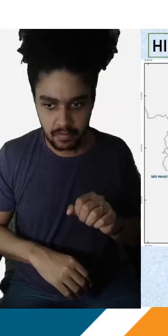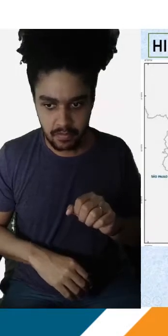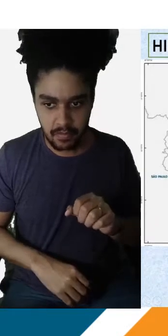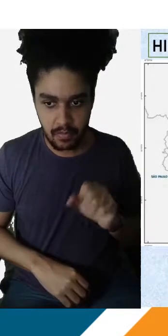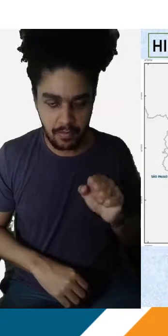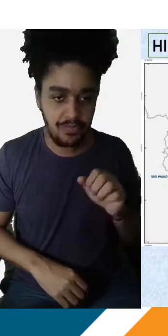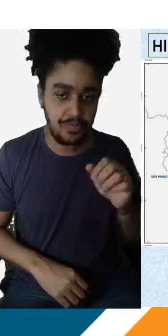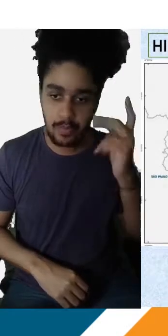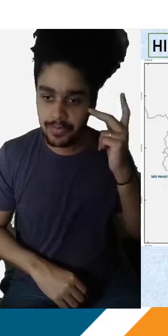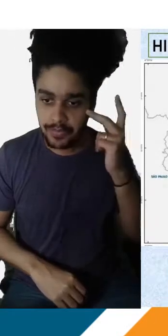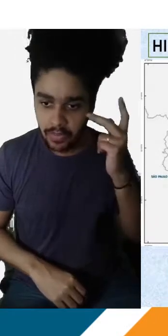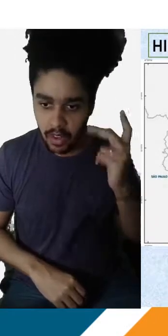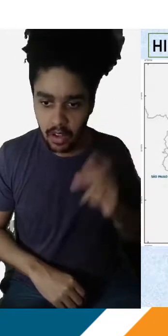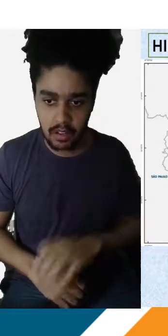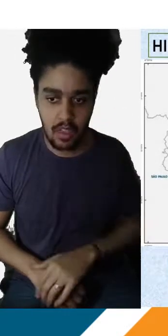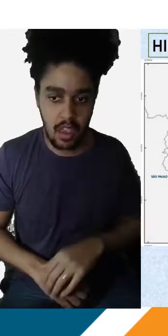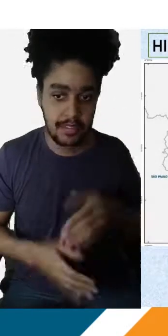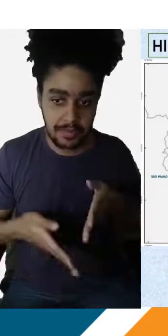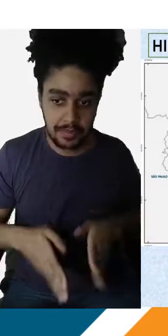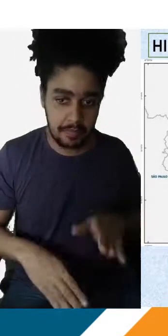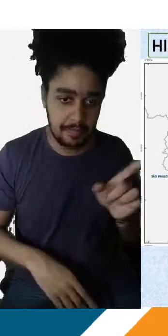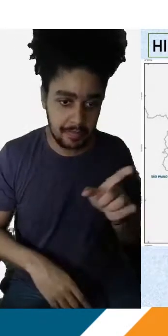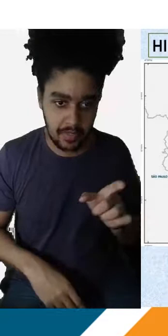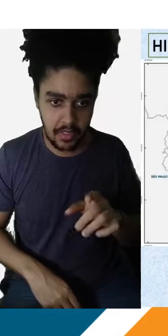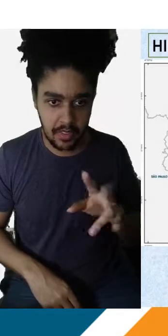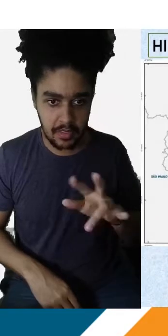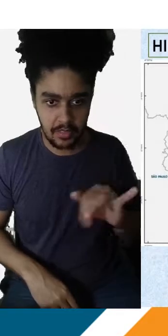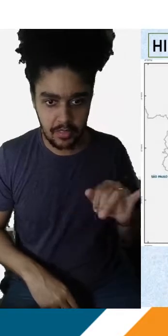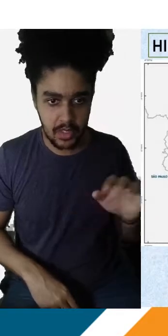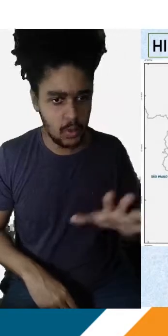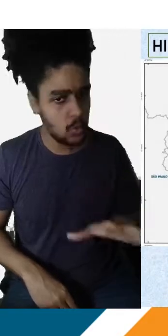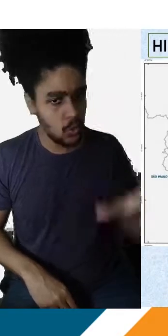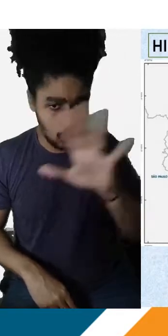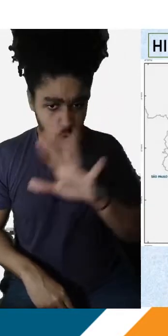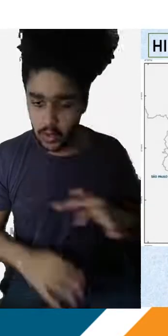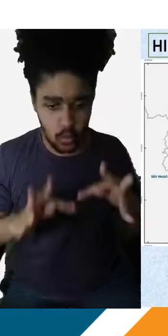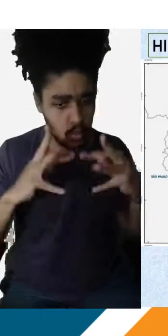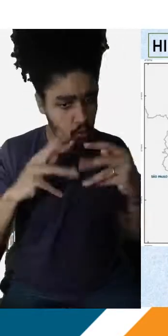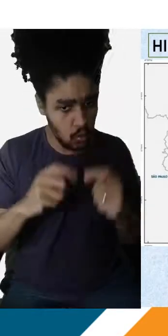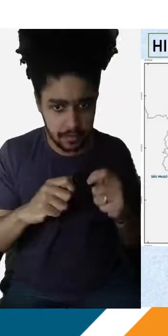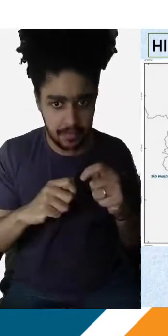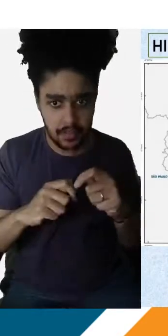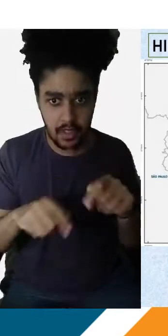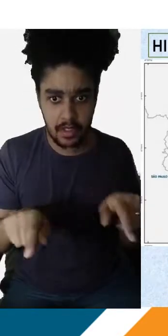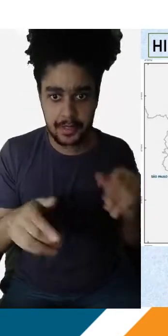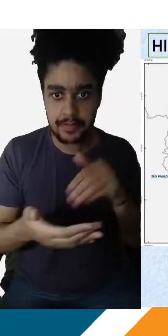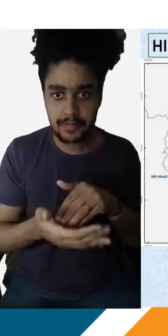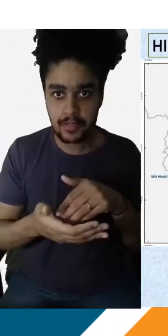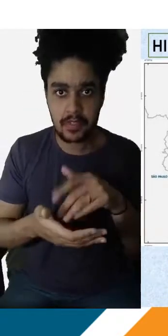interior de São Paulo. Ele nasce lá, percorre isso aqui tudo para